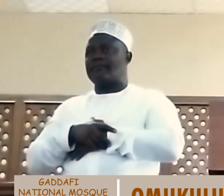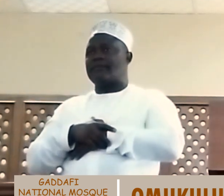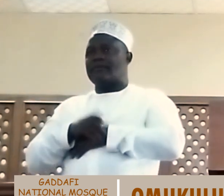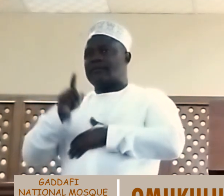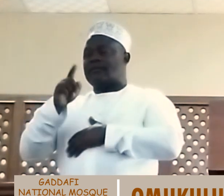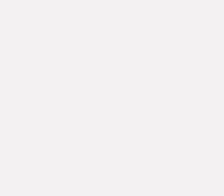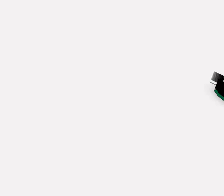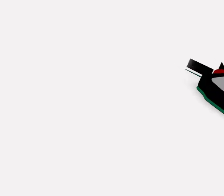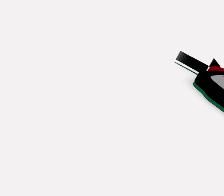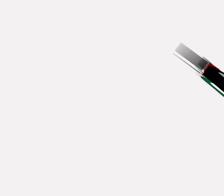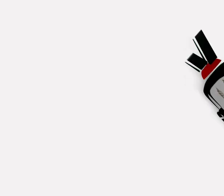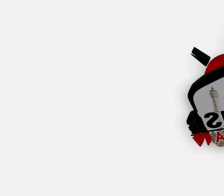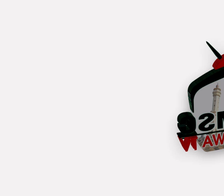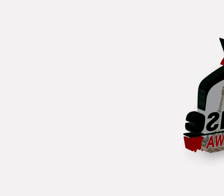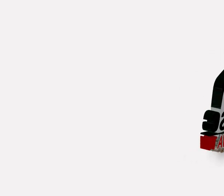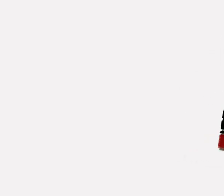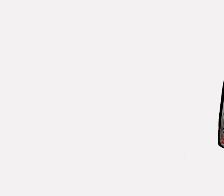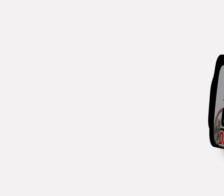gukulembeddwa hadithi